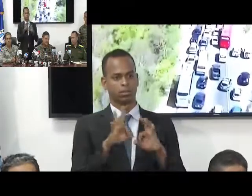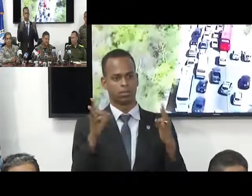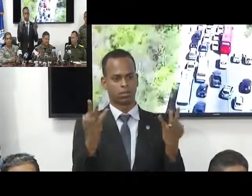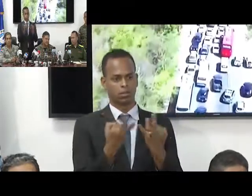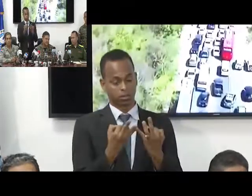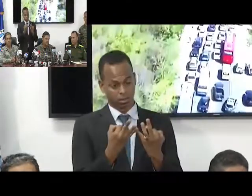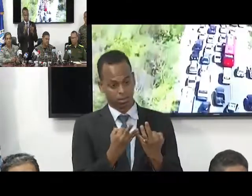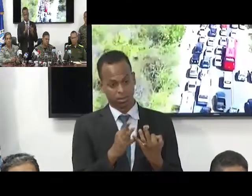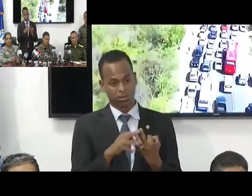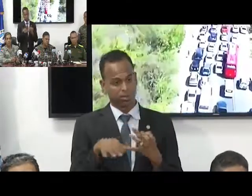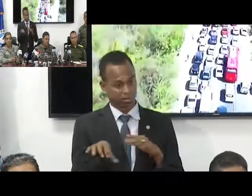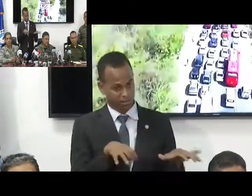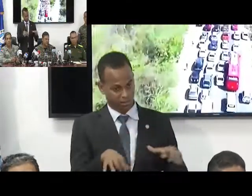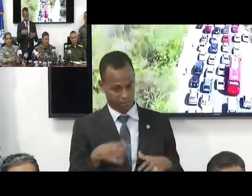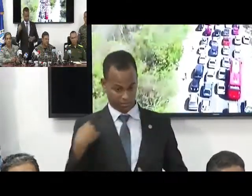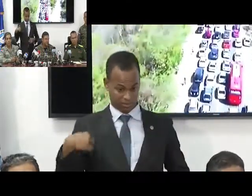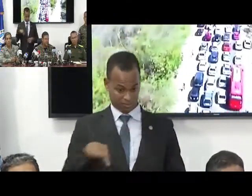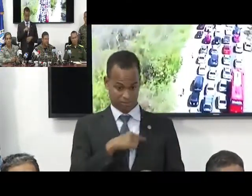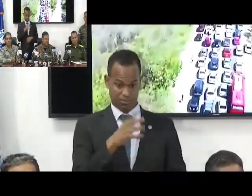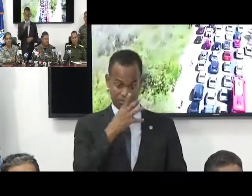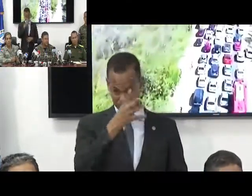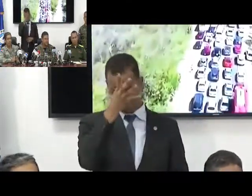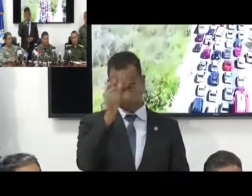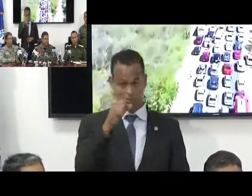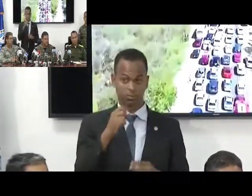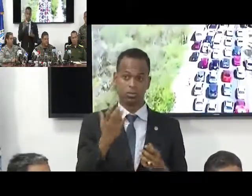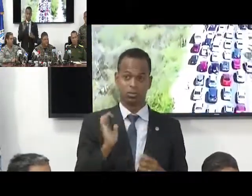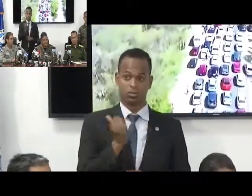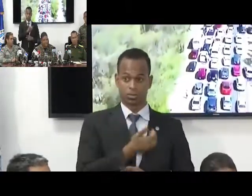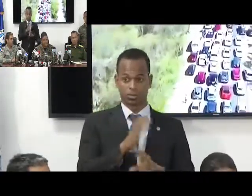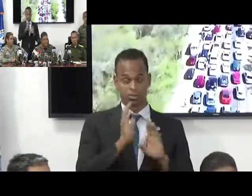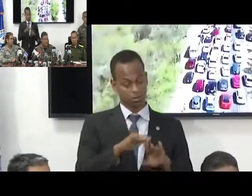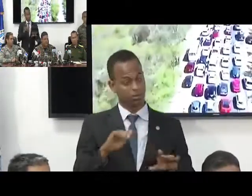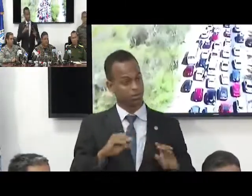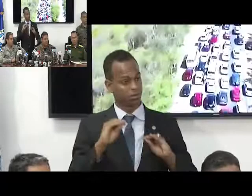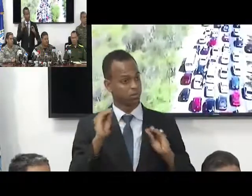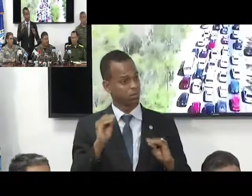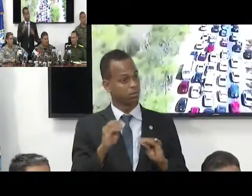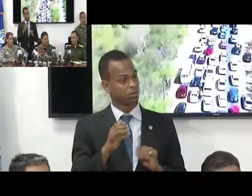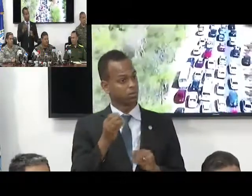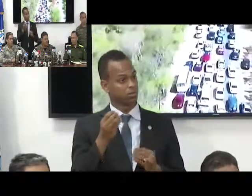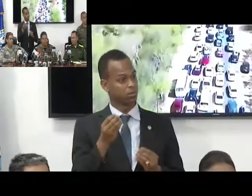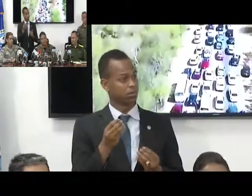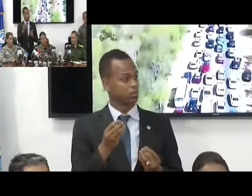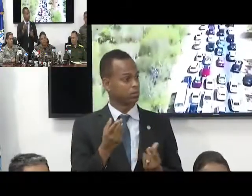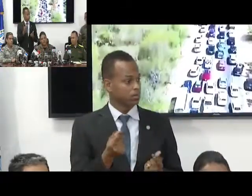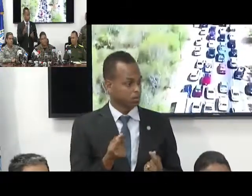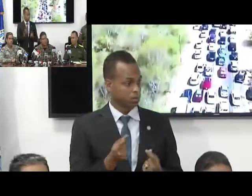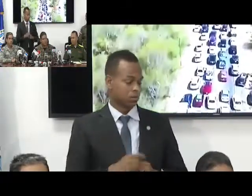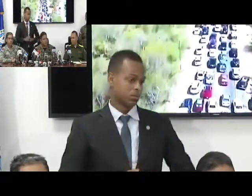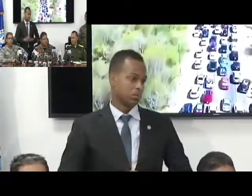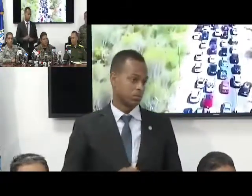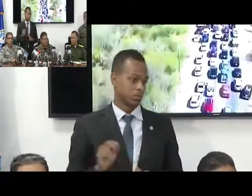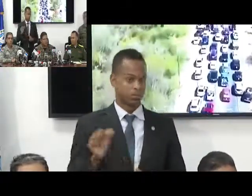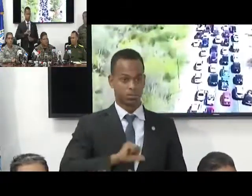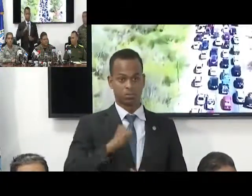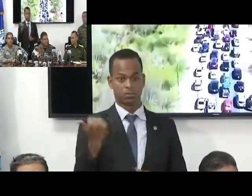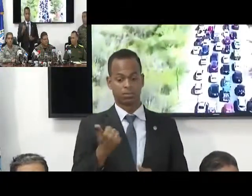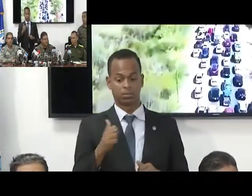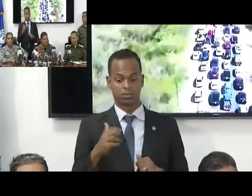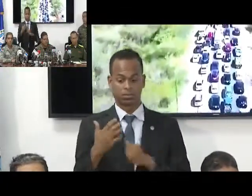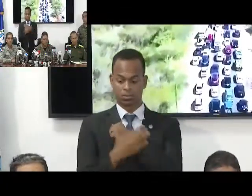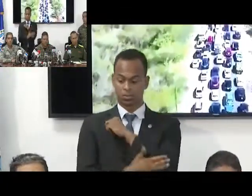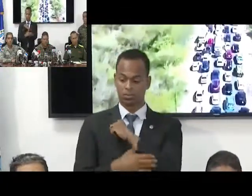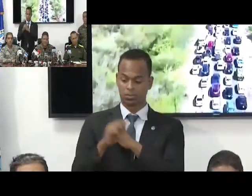que hacer su parte. Nosotros como padres tenemos que seguir educando a nuestros hijos, enseñándoles cuál es la formación. ¿Por qué entonces en otros países, cuando